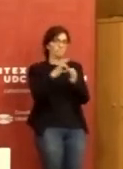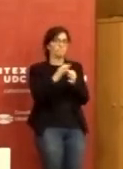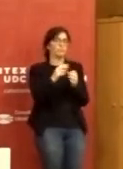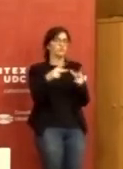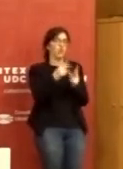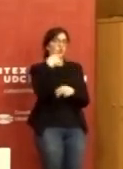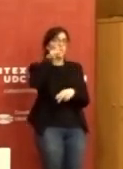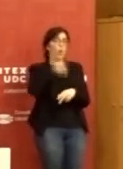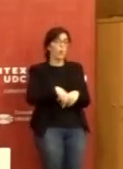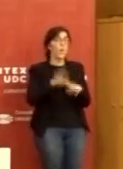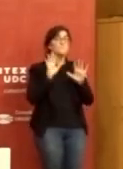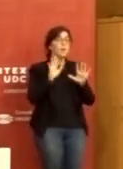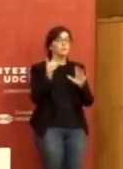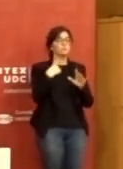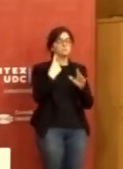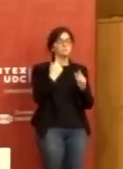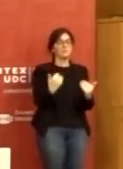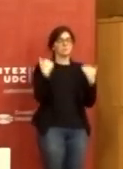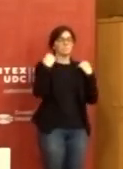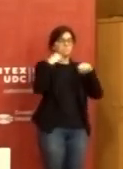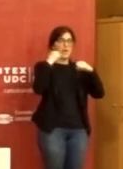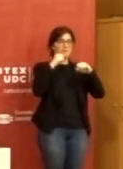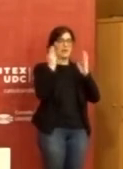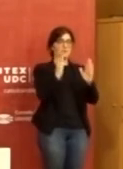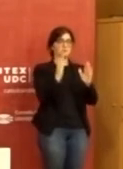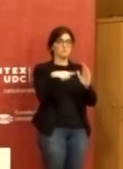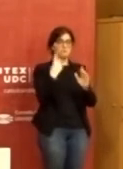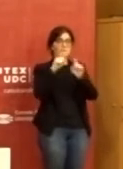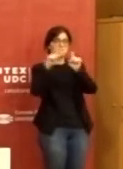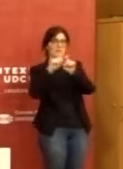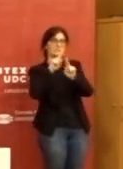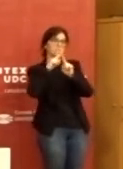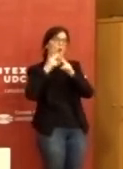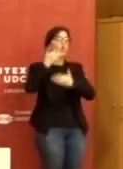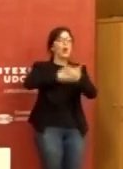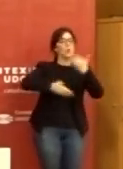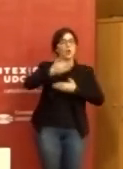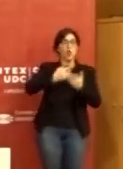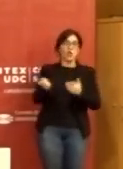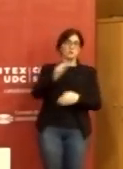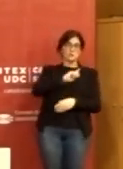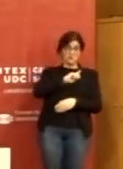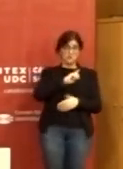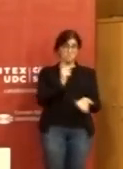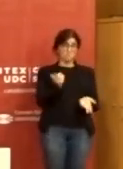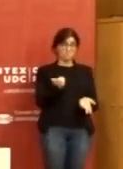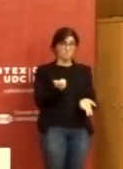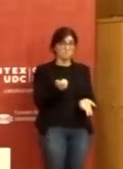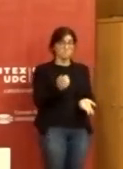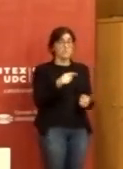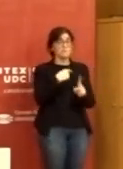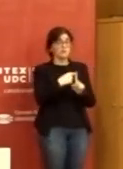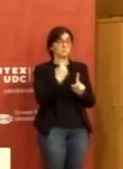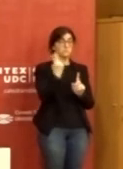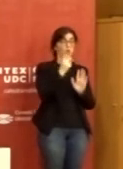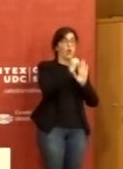empresas viene con el tema de las prácticas. Nosotros tenemos un montón de empresas colaboradoras en las que, y además cada año, como tenemos dos